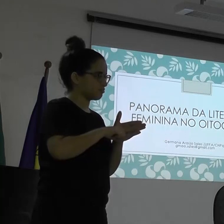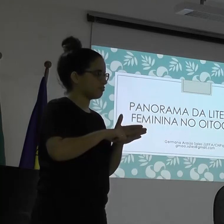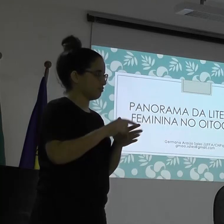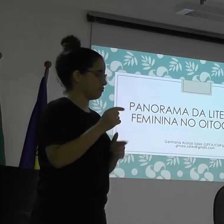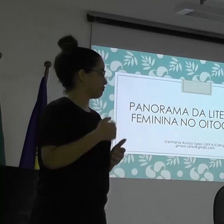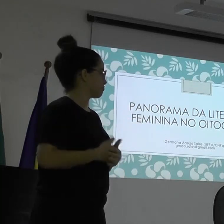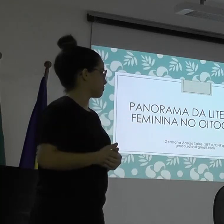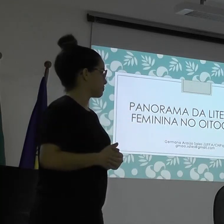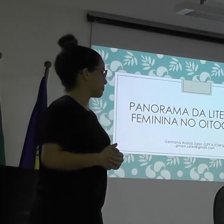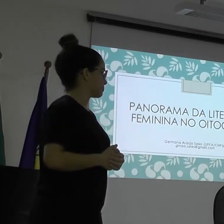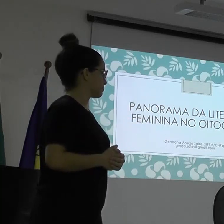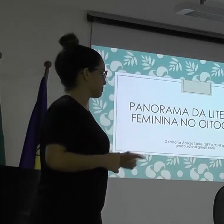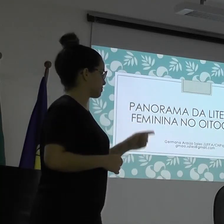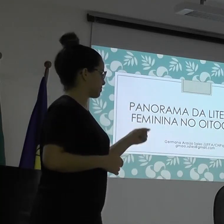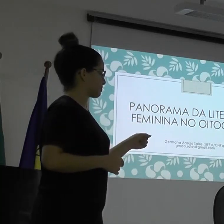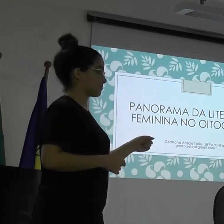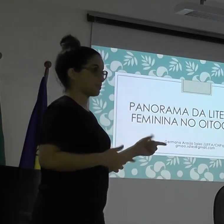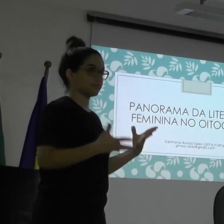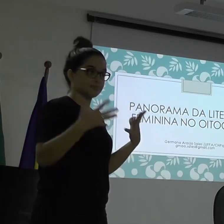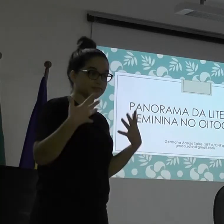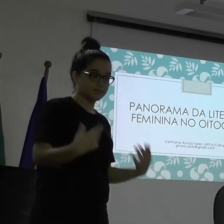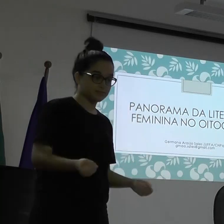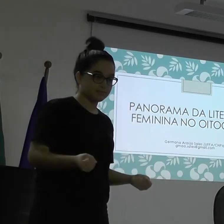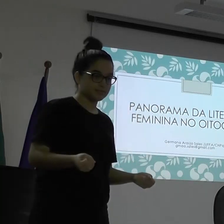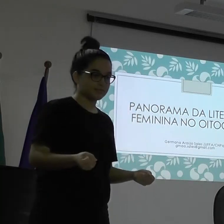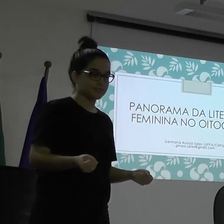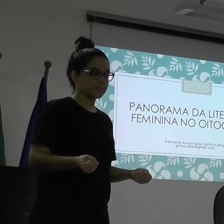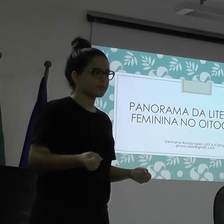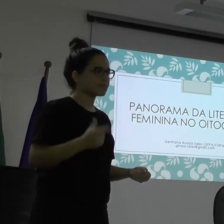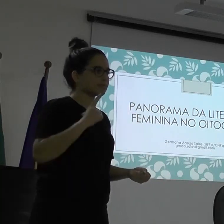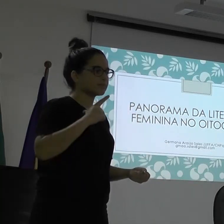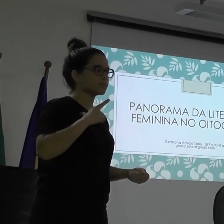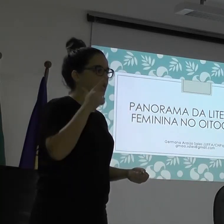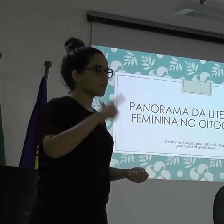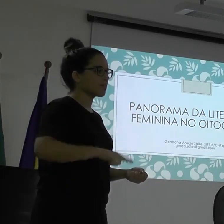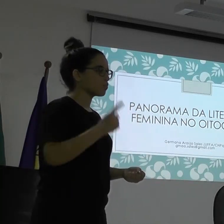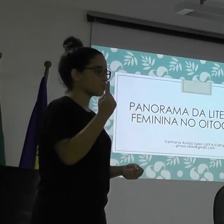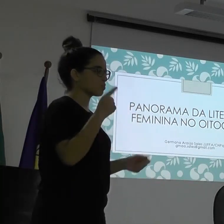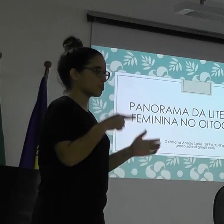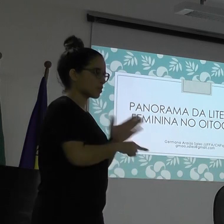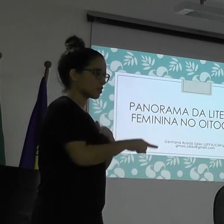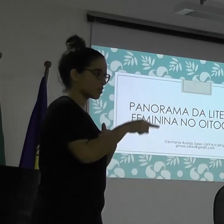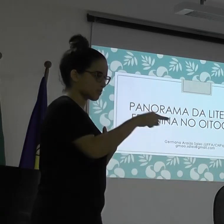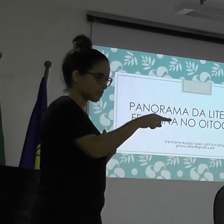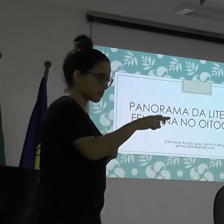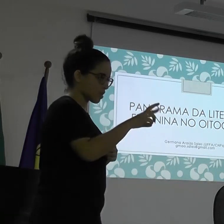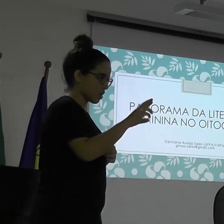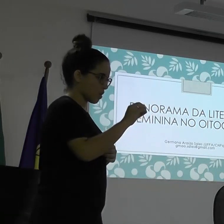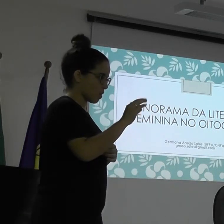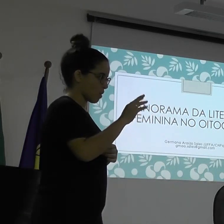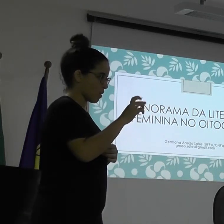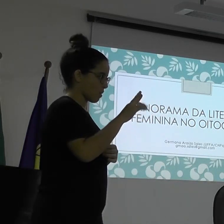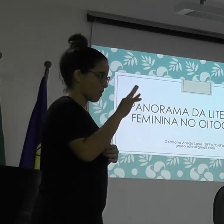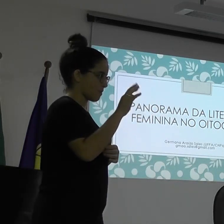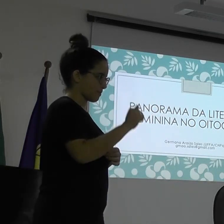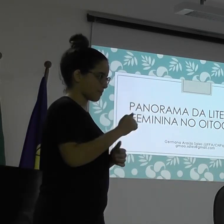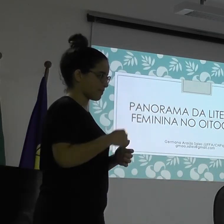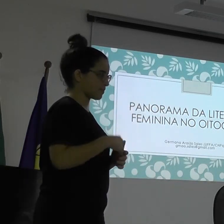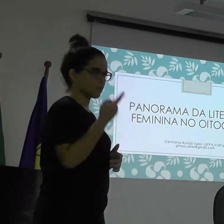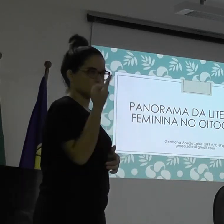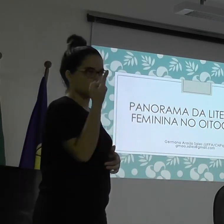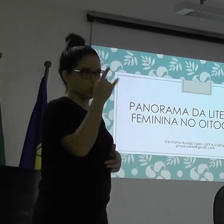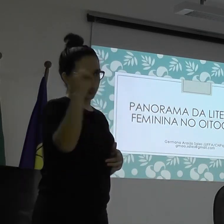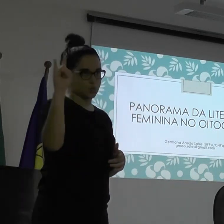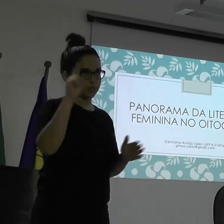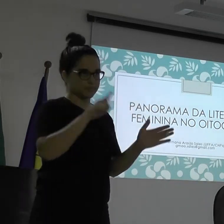falamos. Vamos para... Pode ser a última... Tem mais uma pergunta? Roberta. É a última